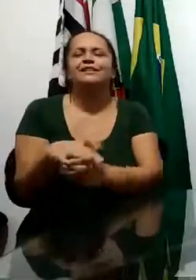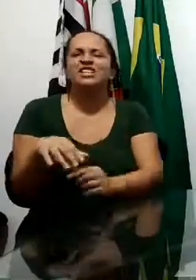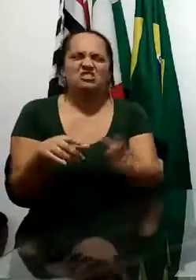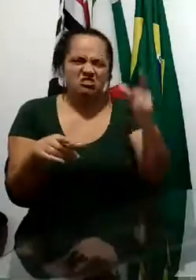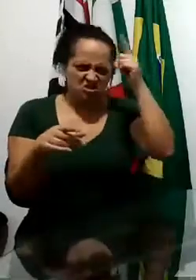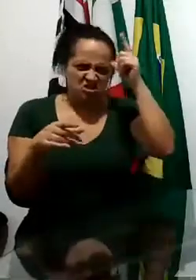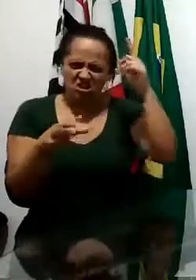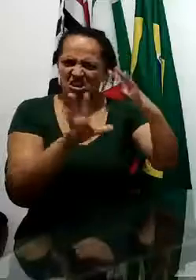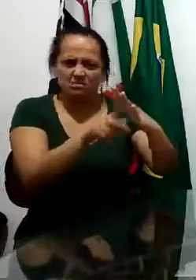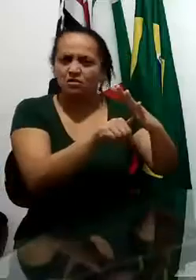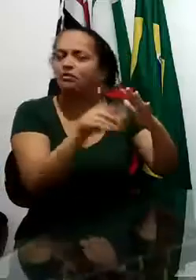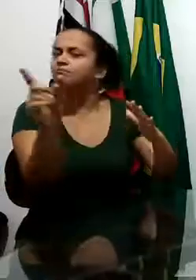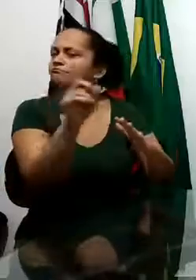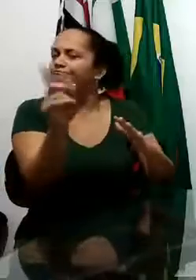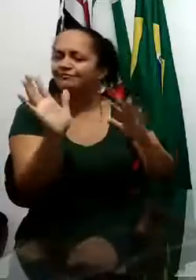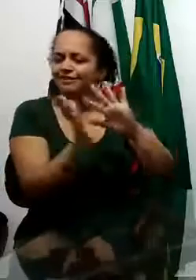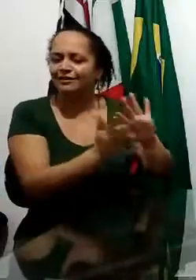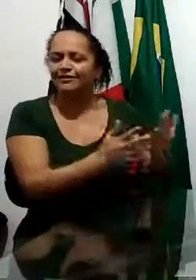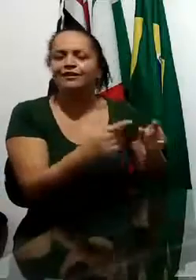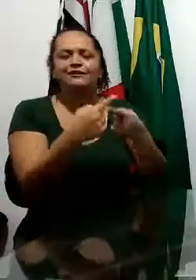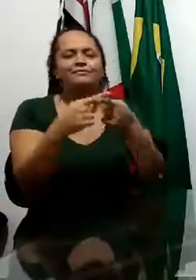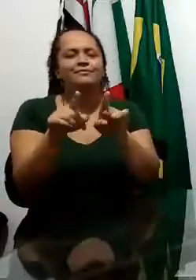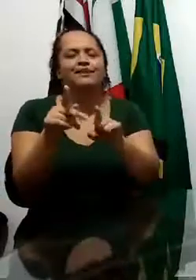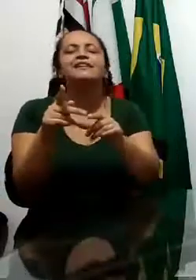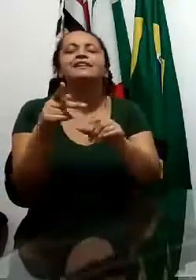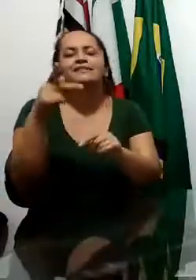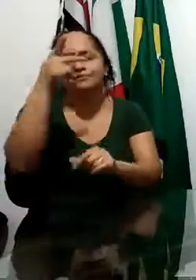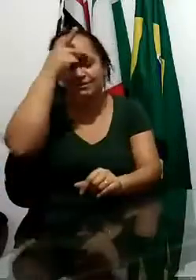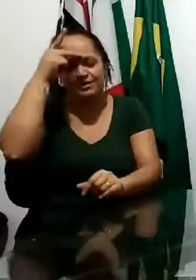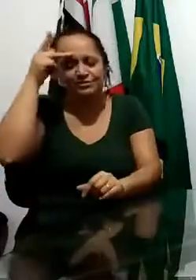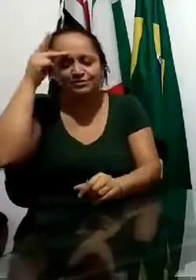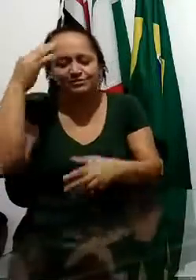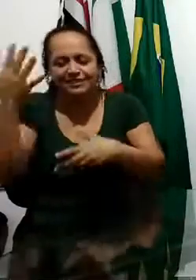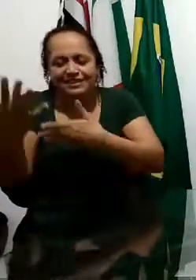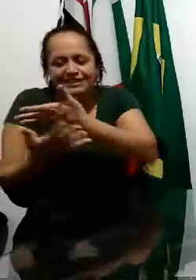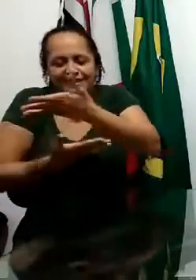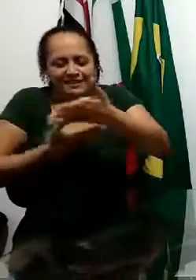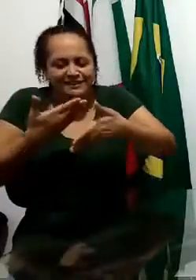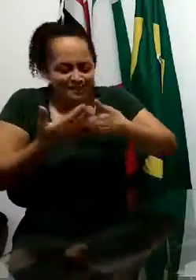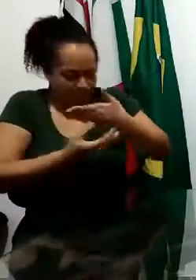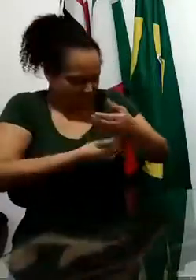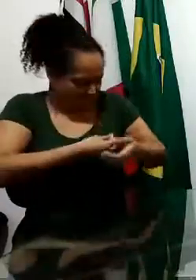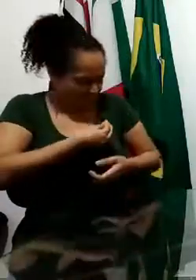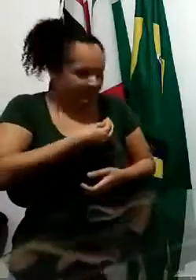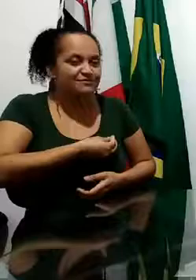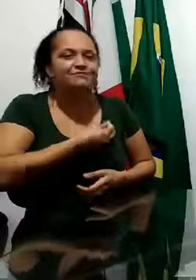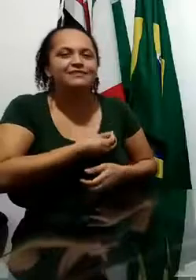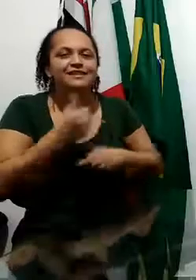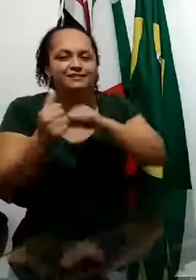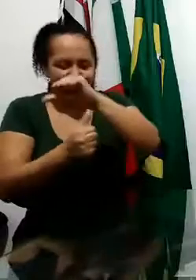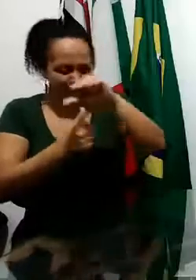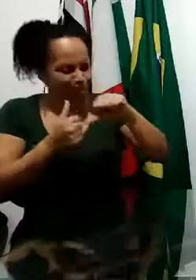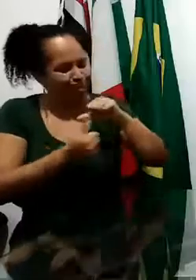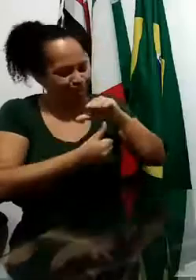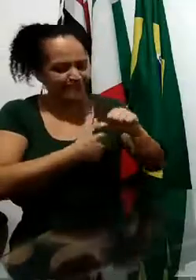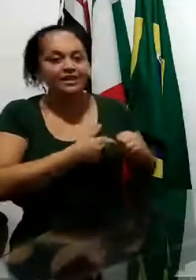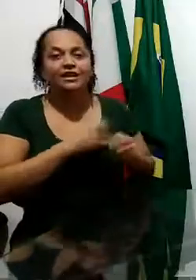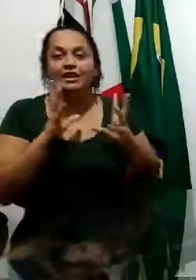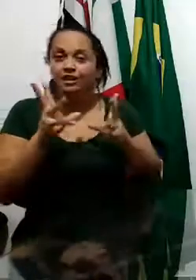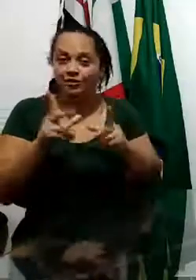maligno, mas que ela venha produzir mudanças e produzir frutos, Pai, e que todos venham ser fiéis